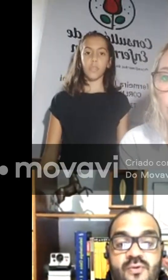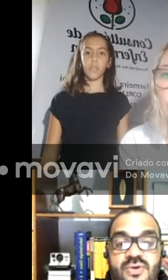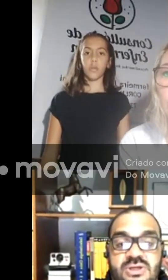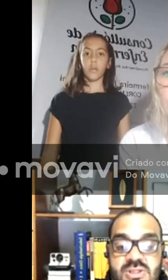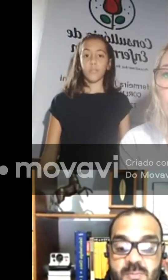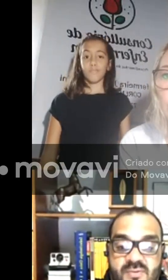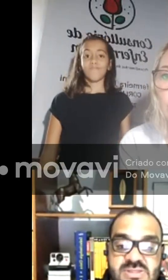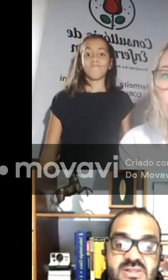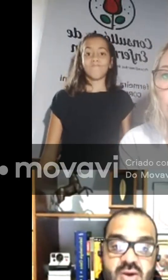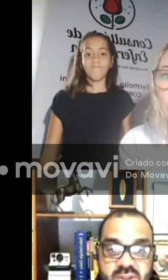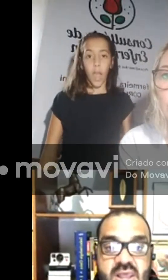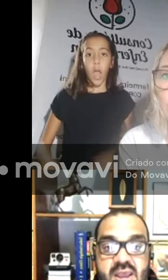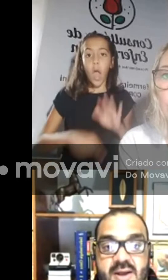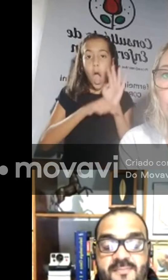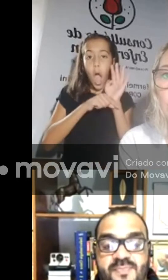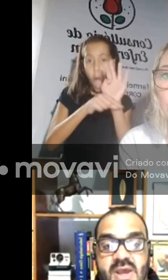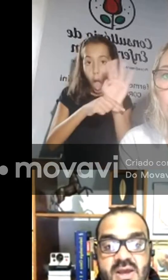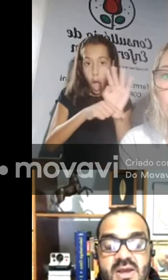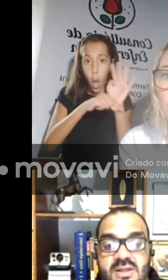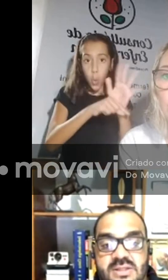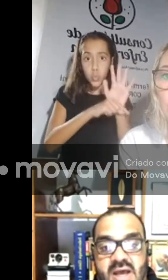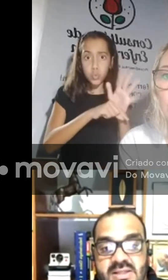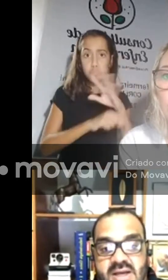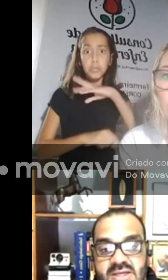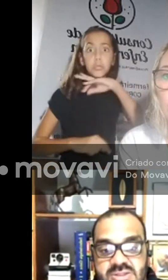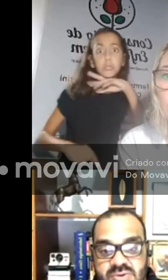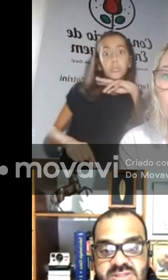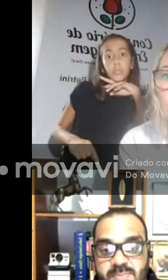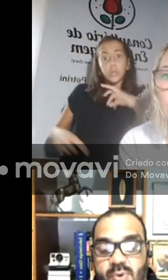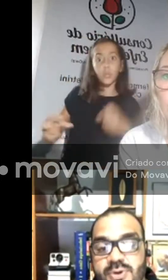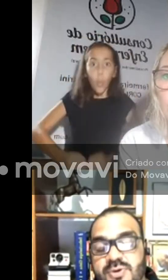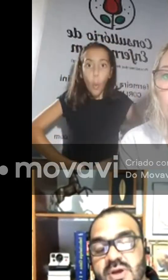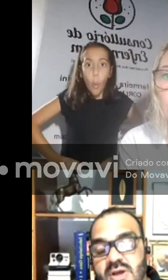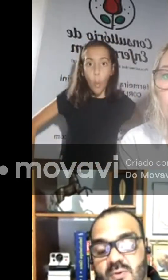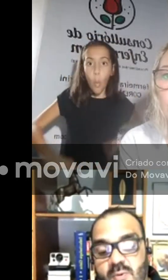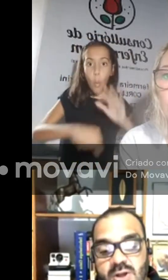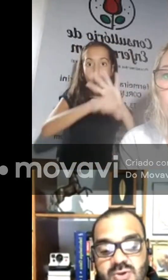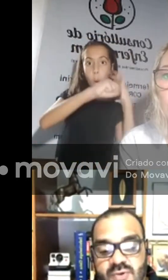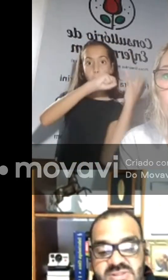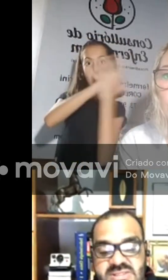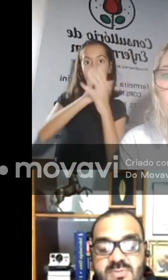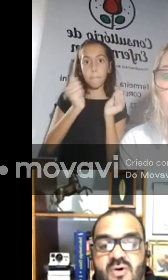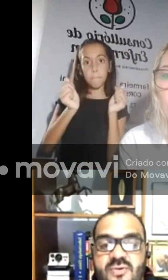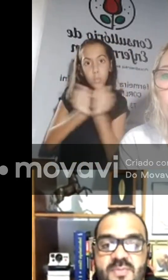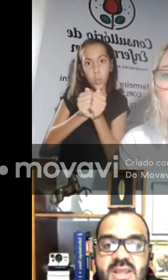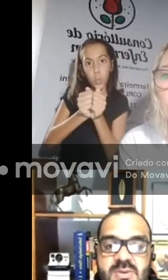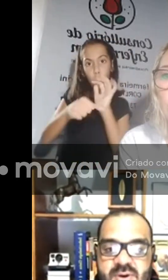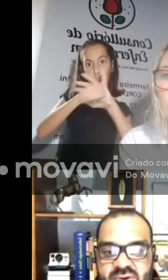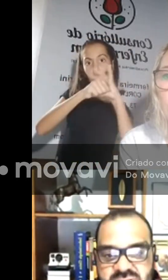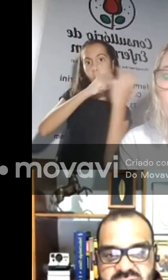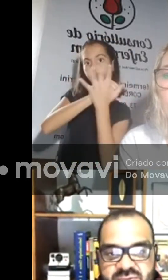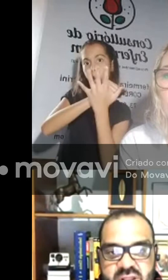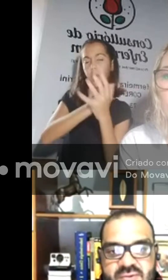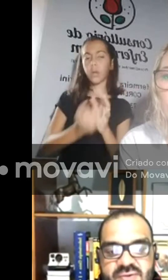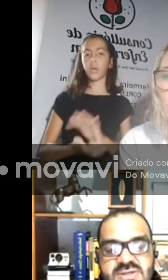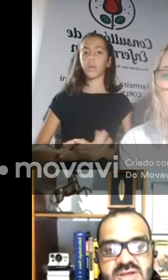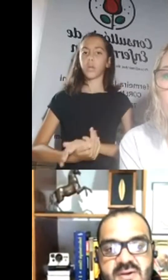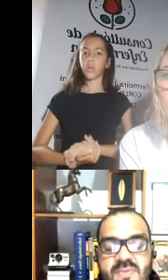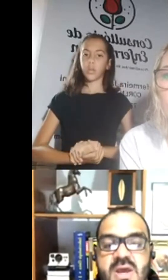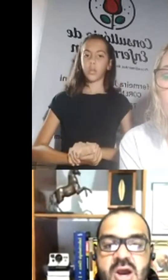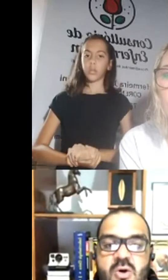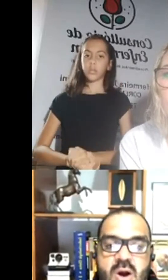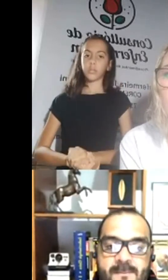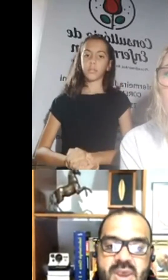do Covid. Então, para você ter uma ideia, né, da questão desse ponto. quando você se movimenta para fazer atividade